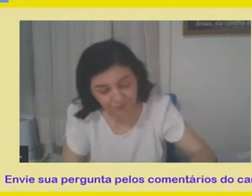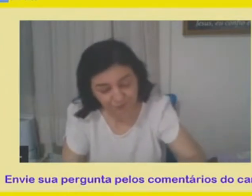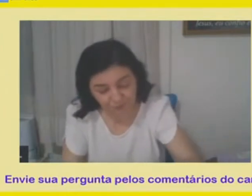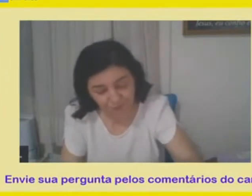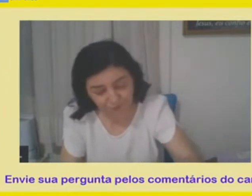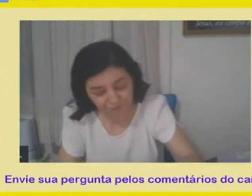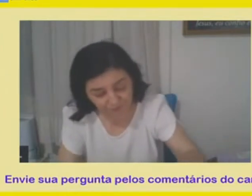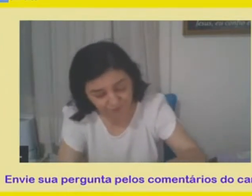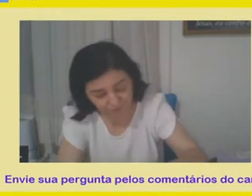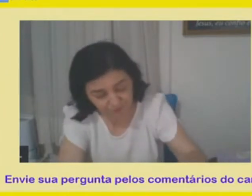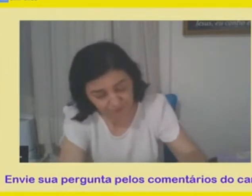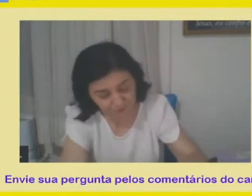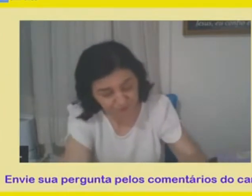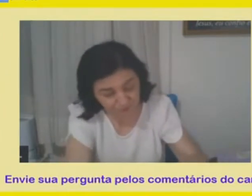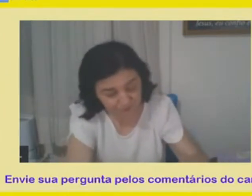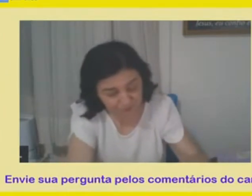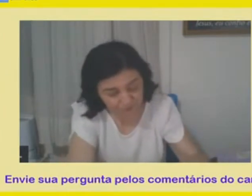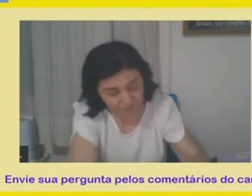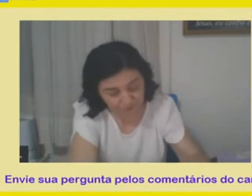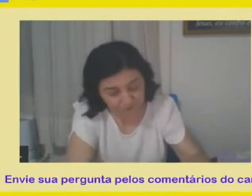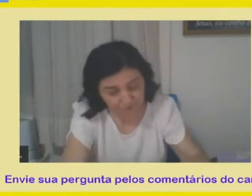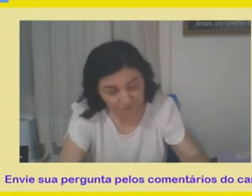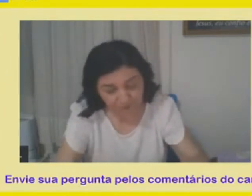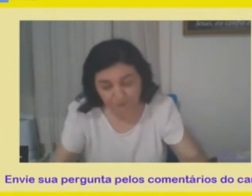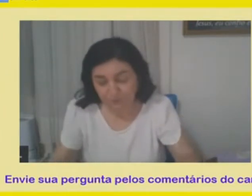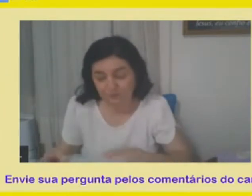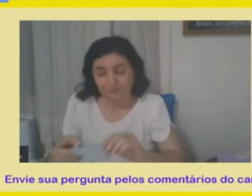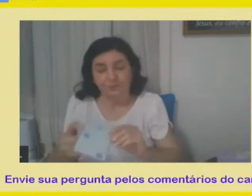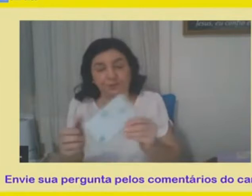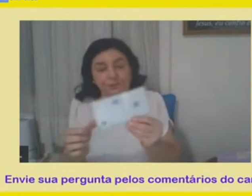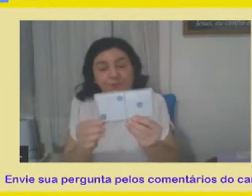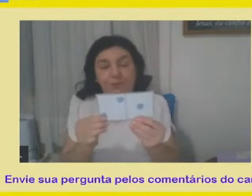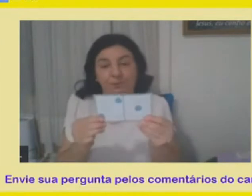mostrar como que ocorre.